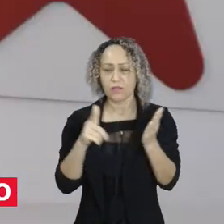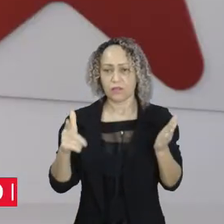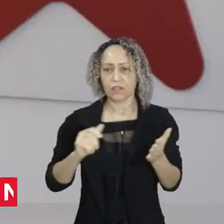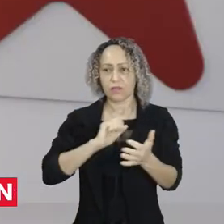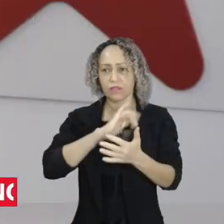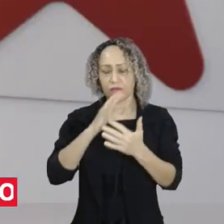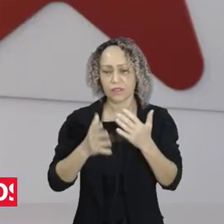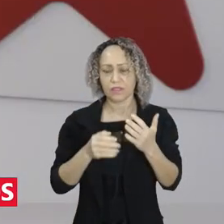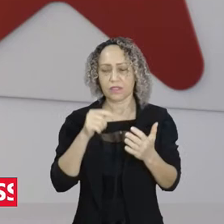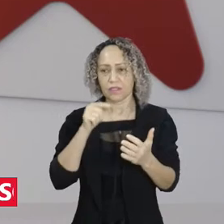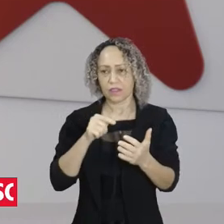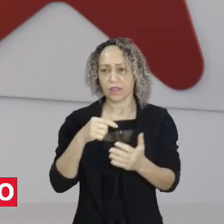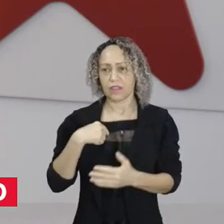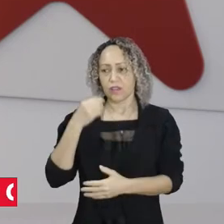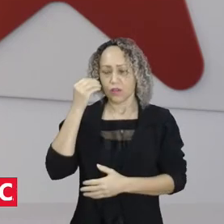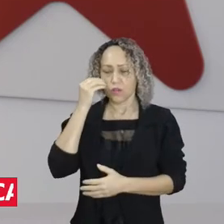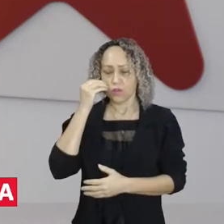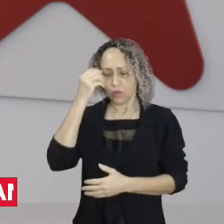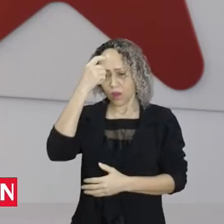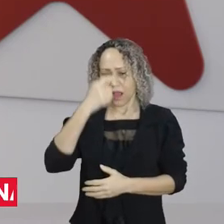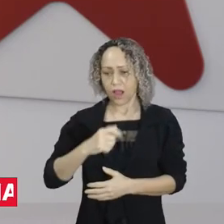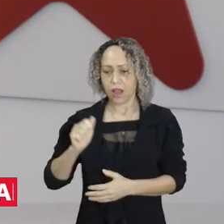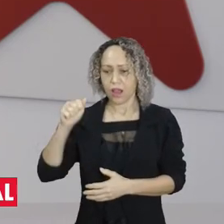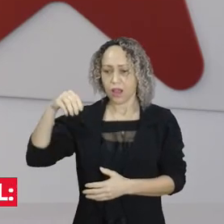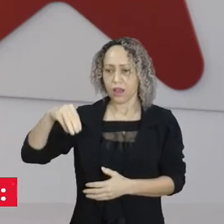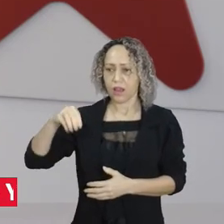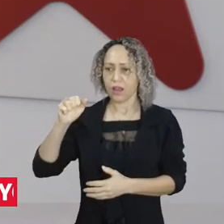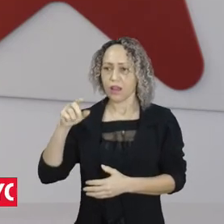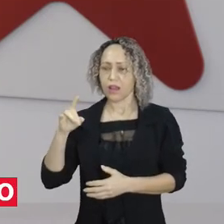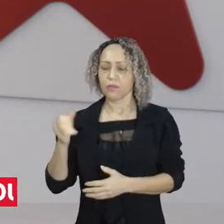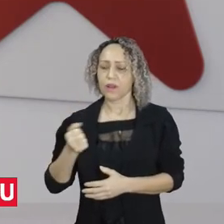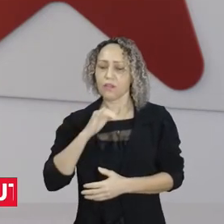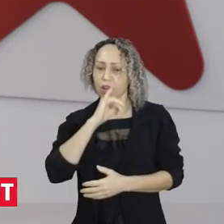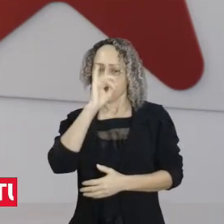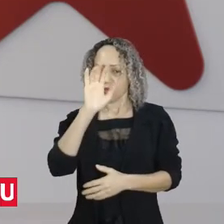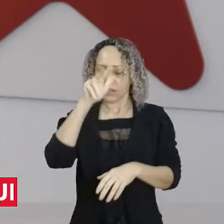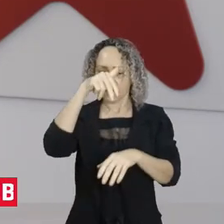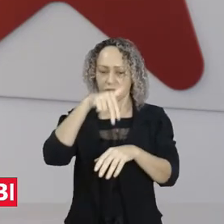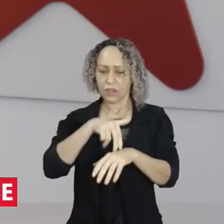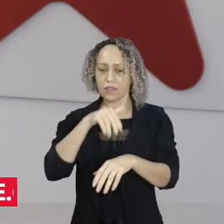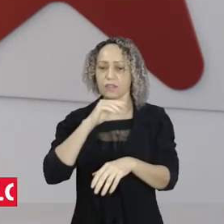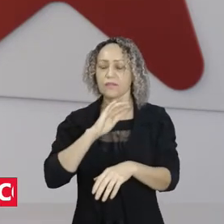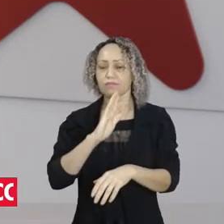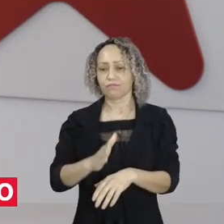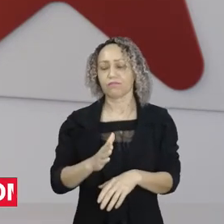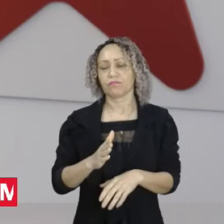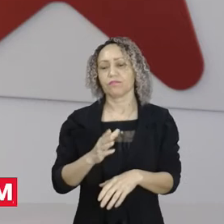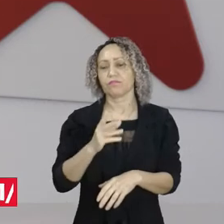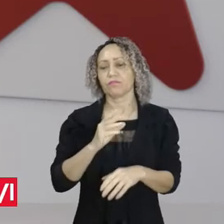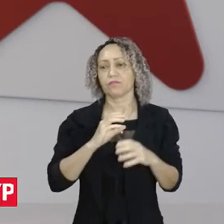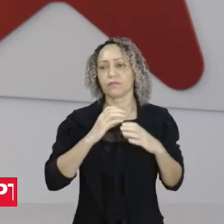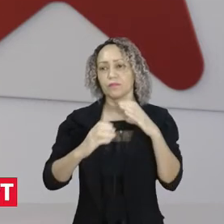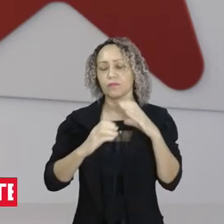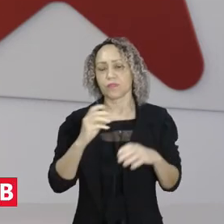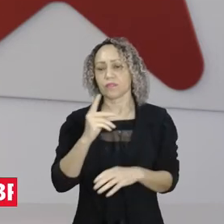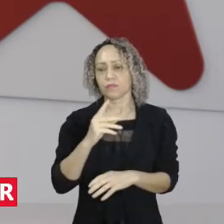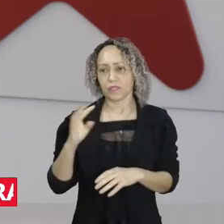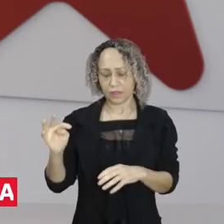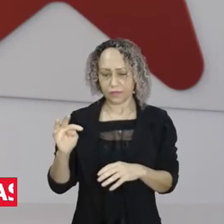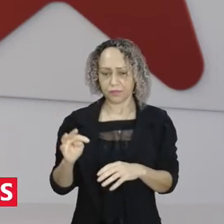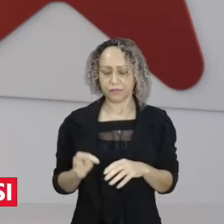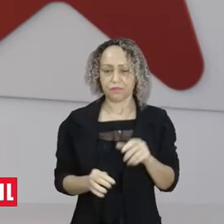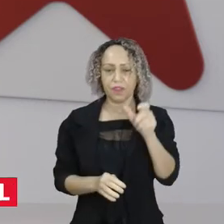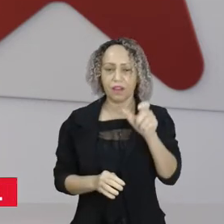vivo do estúdio da Rede Povo de Comunicação, do PT. A ex-ministra do Desenvolvimento Social e Combate à Fome, Tereza